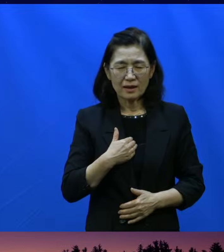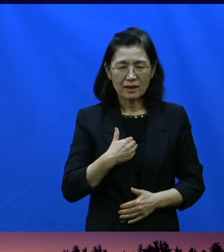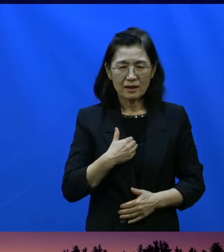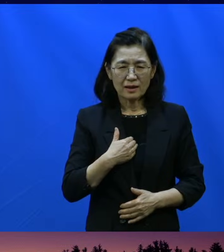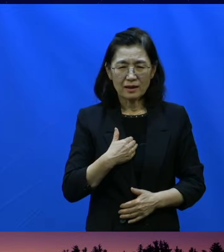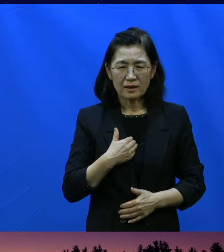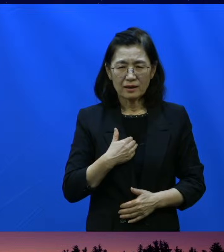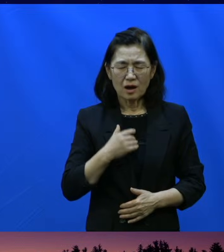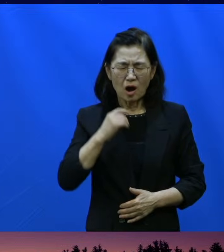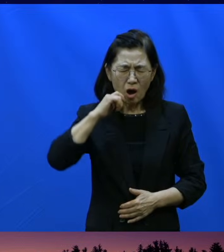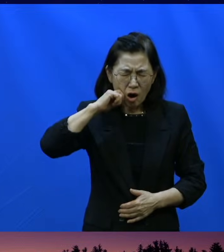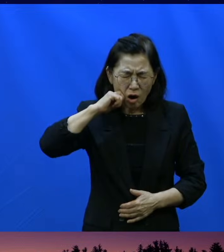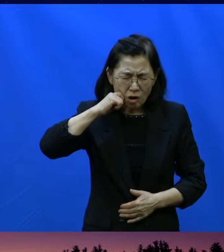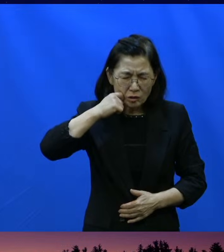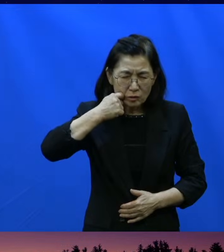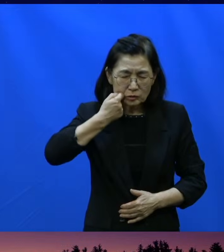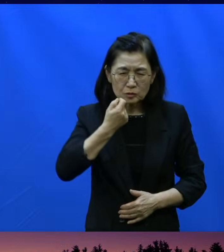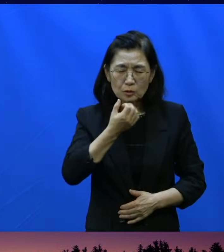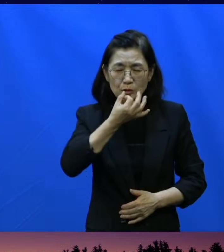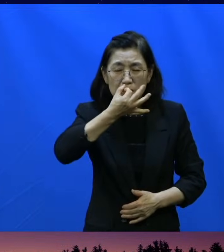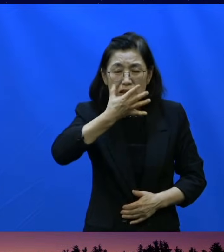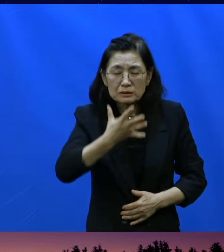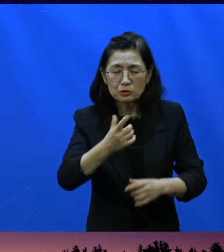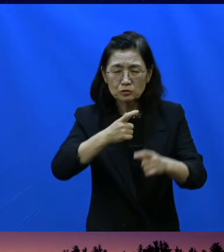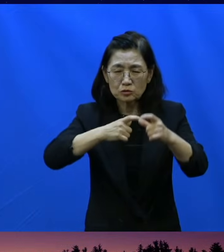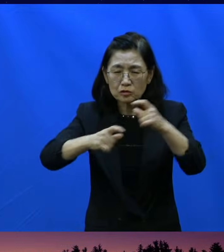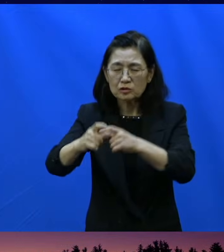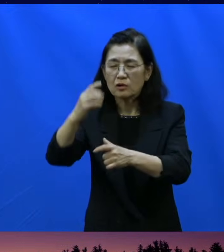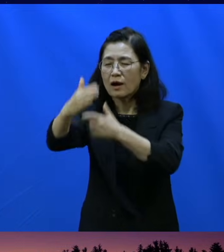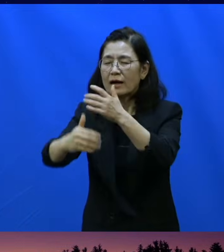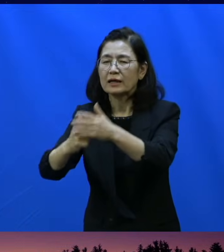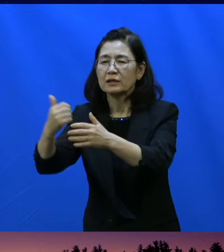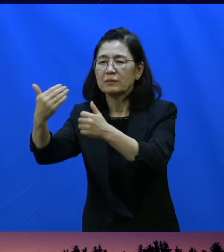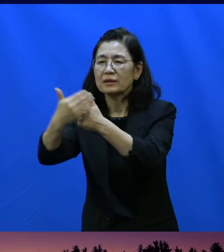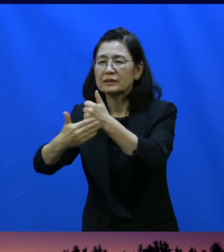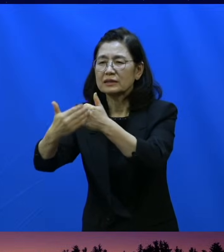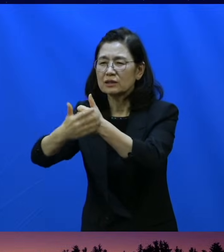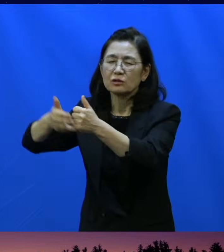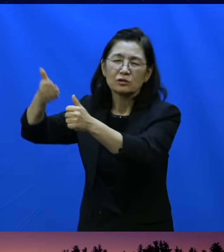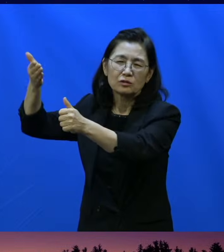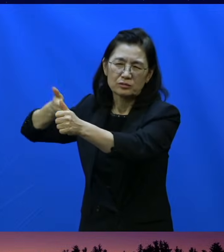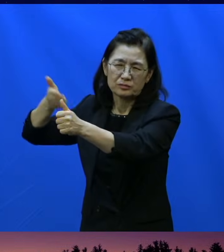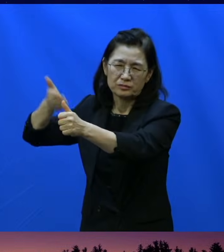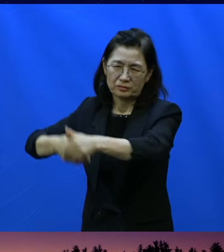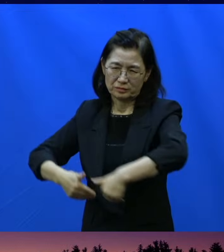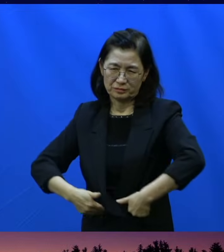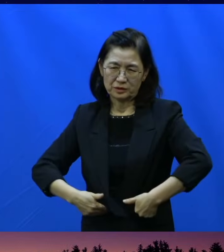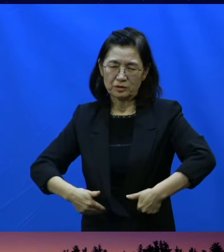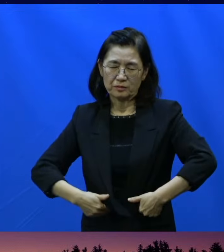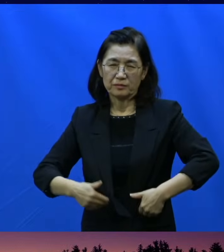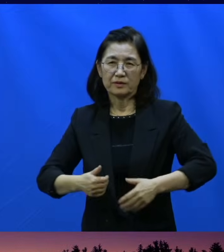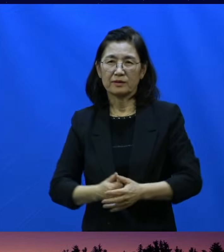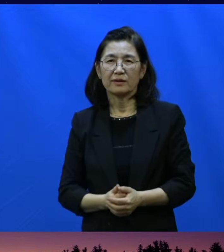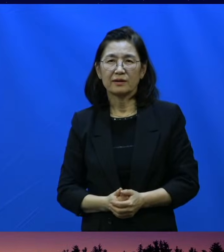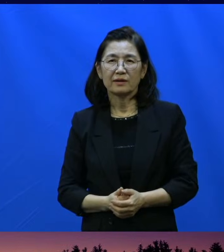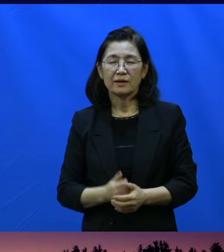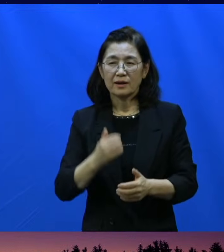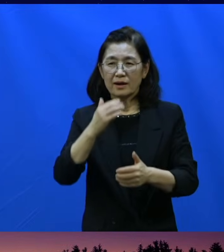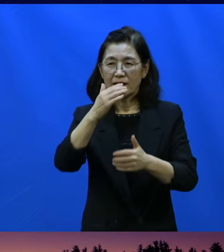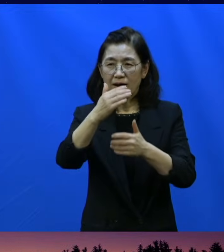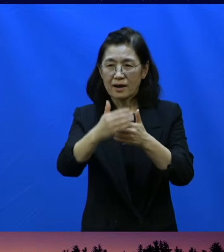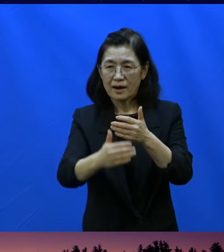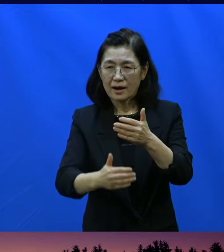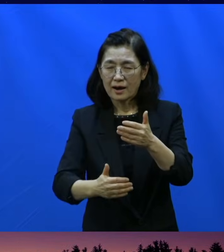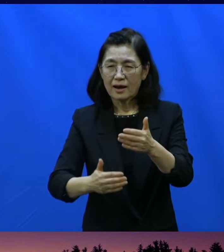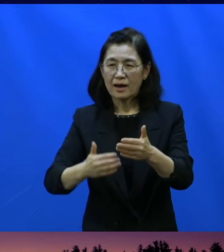하나님의 은혜를 구하는 것입니다. 그 은혜가 임하면 되는 줄로 믿습니다. 그리고 그 은혜는 설명이 안 되는 거예요. 하나님이 되게